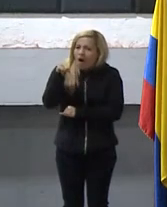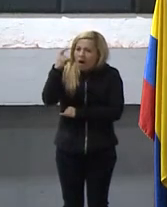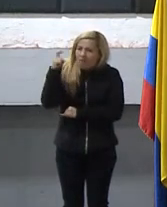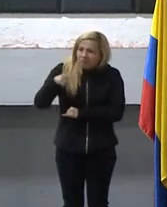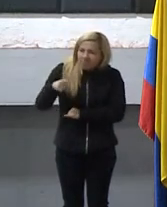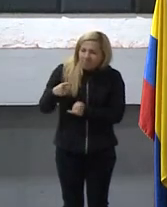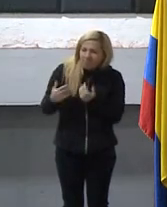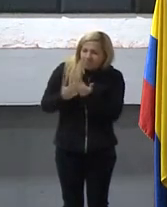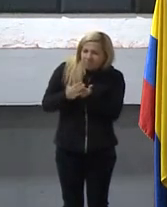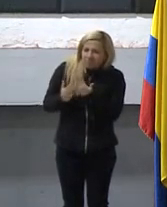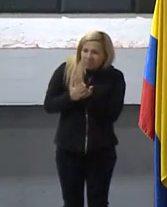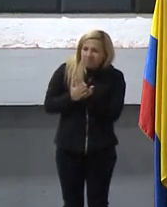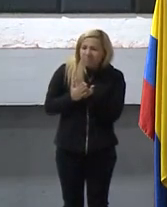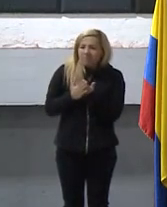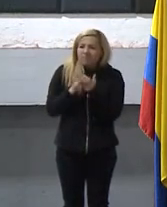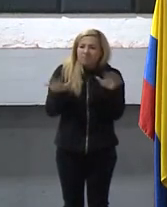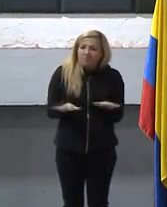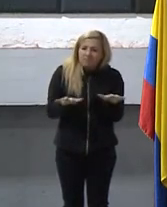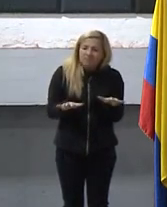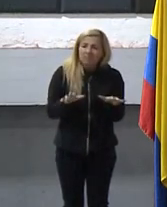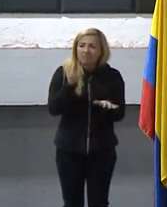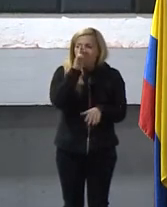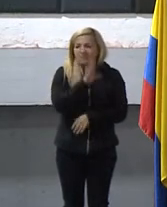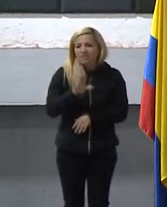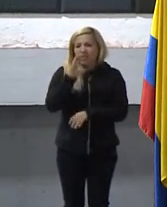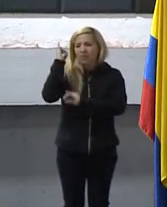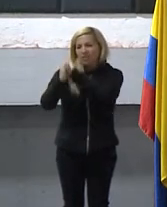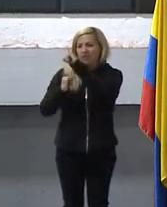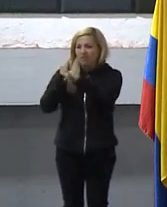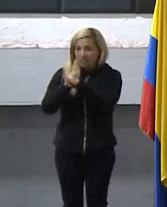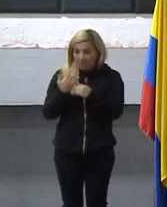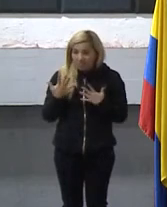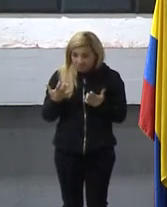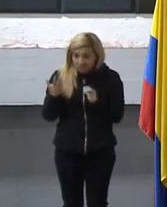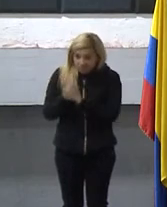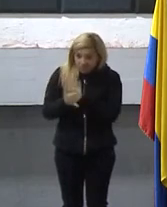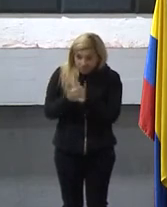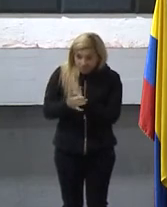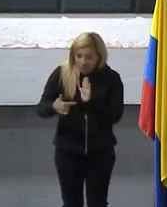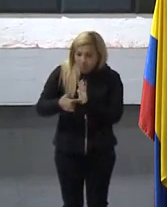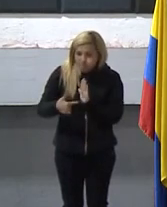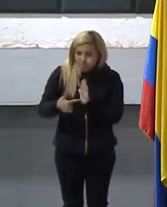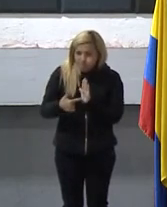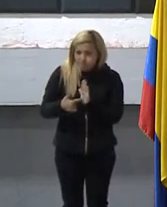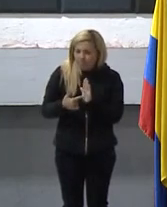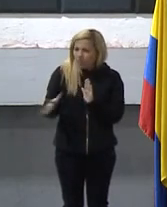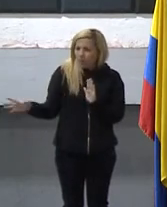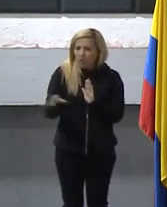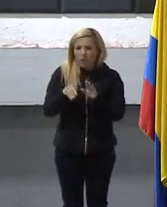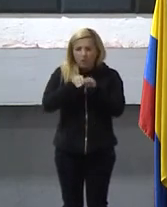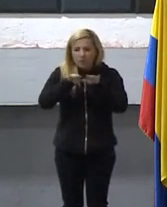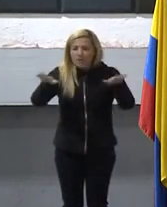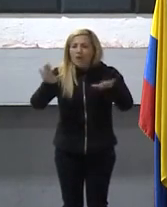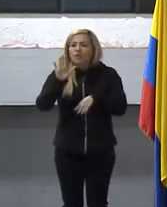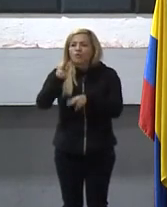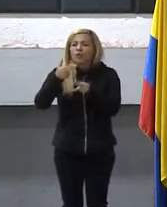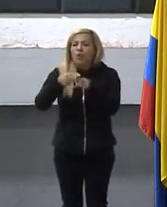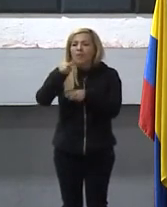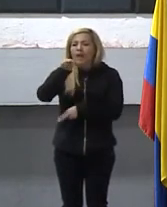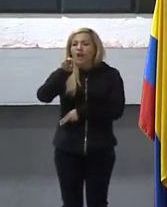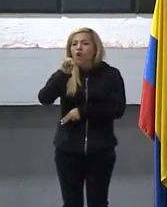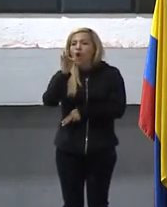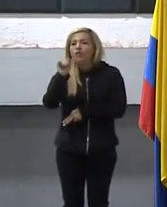eventos nacionales y a nivel internacional todo ello se publica a través de notas estudiantiles